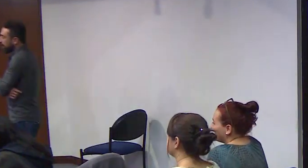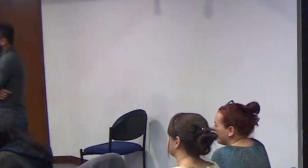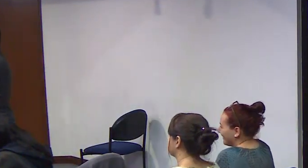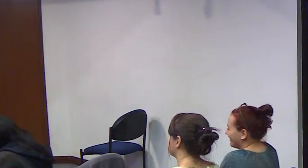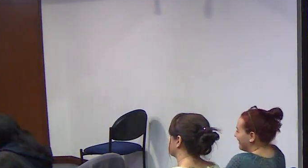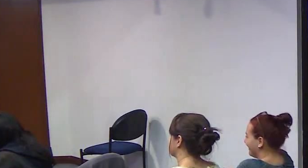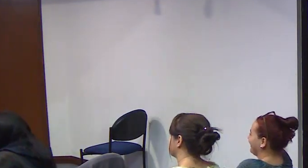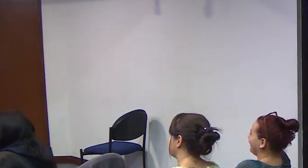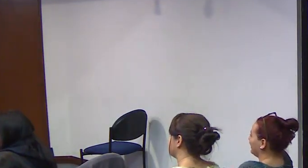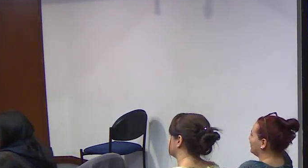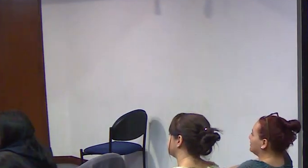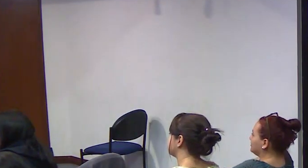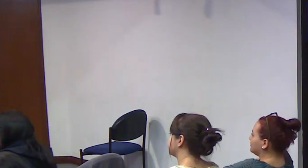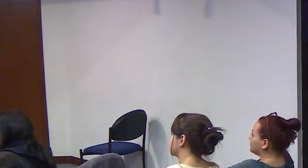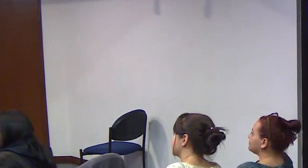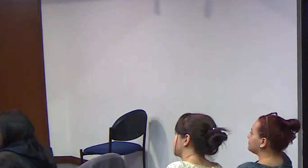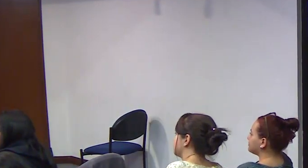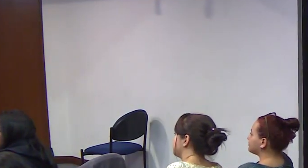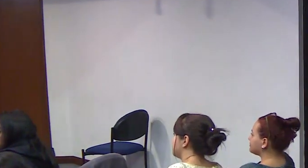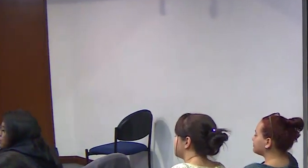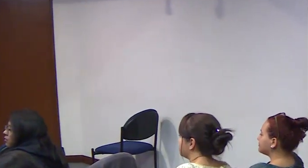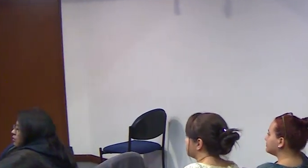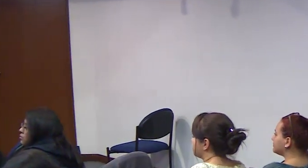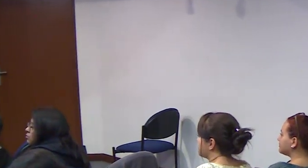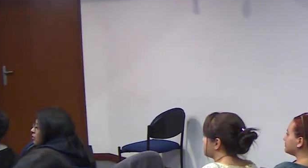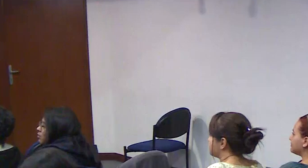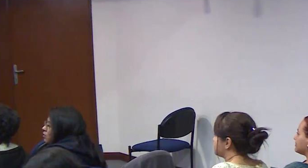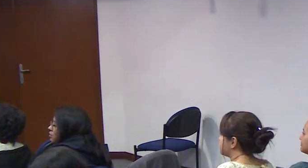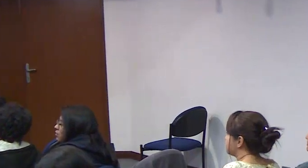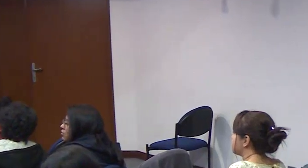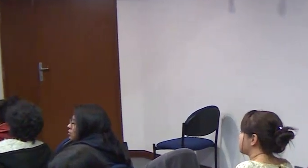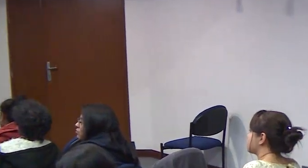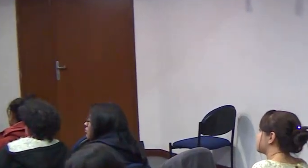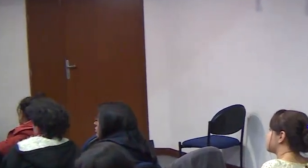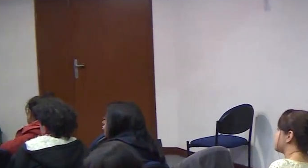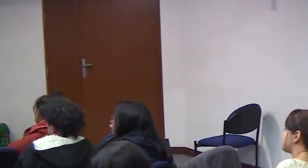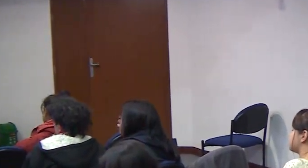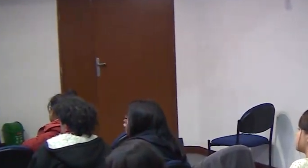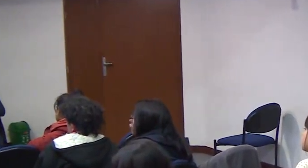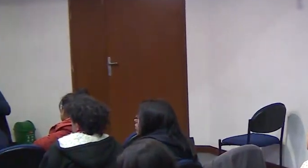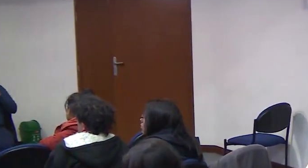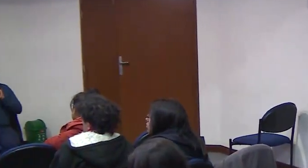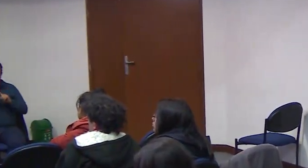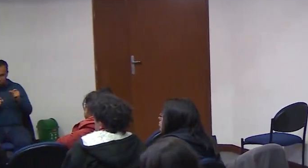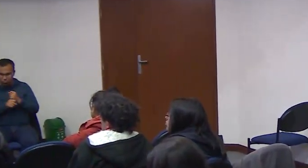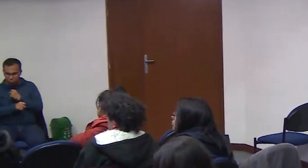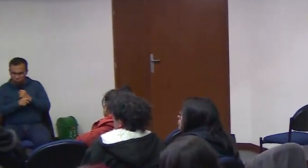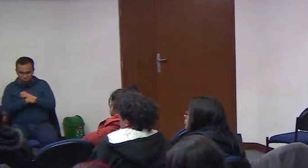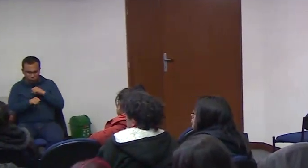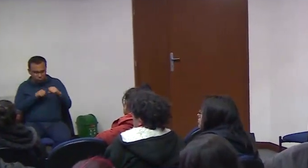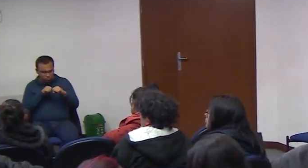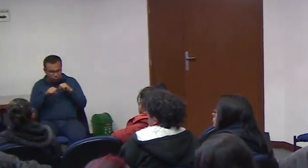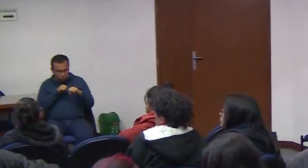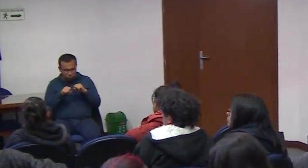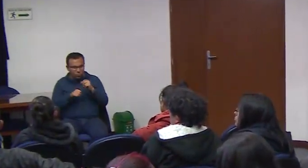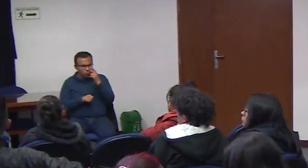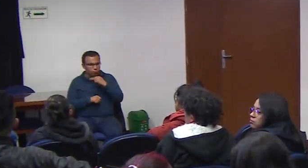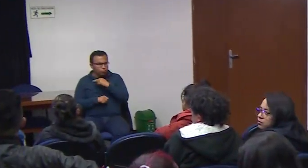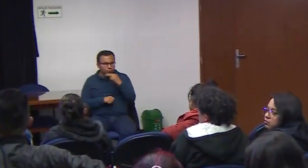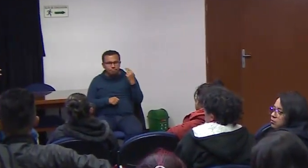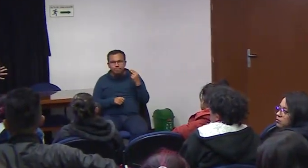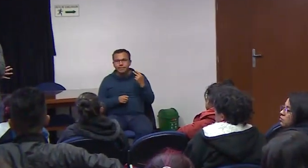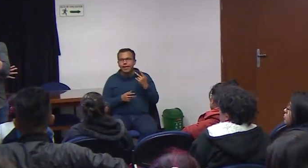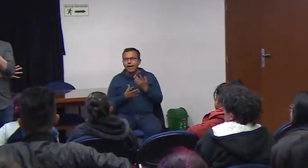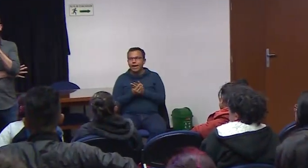Mind el tema es organizar un proyecto eh que sea muy disciplinado el tema que sea comprometido